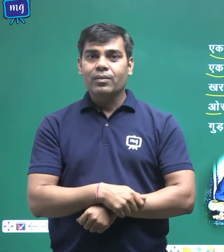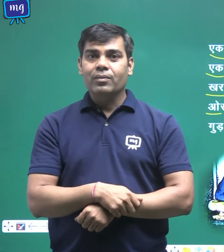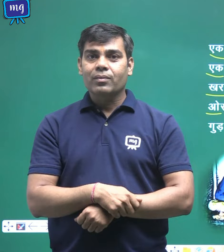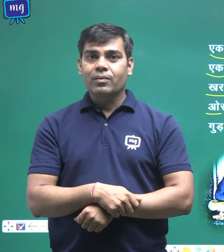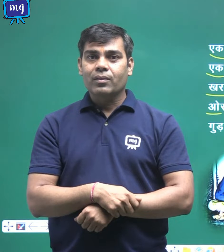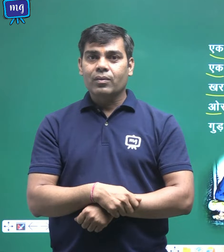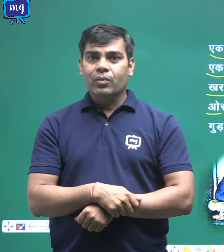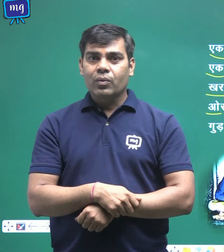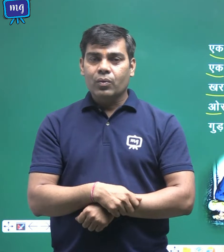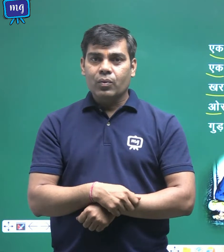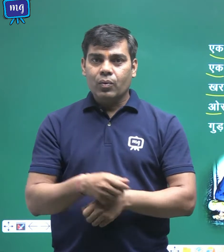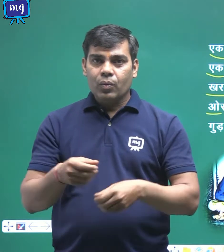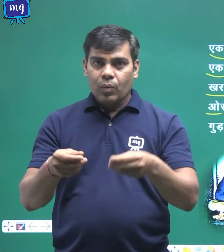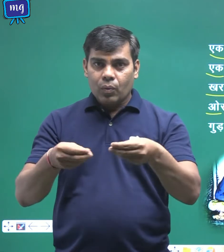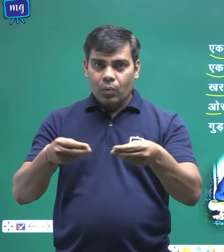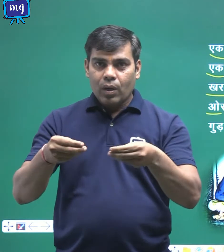दुकान पर